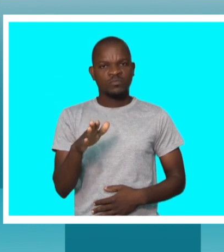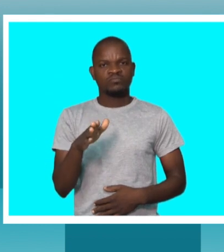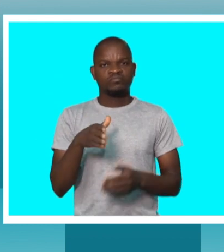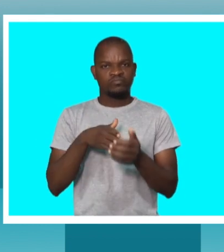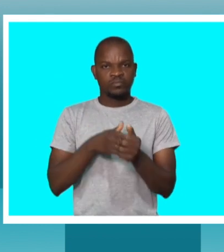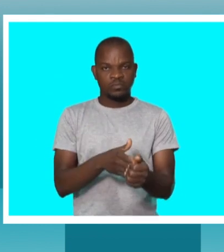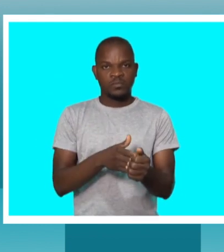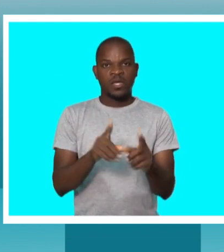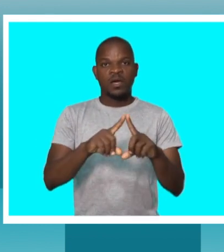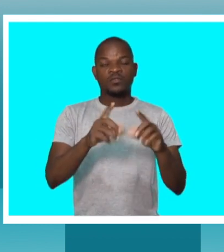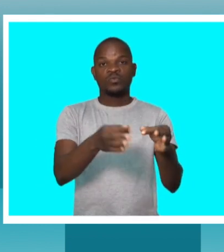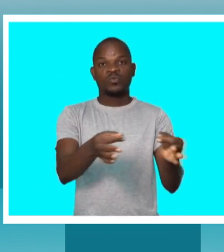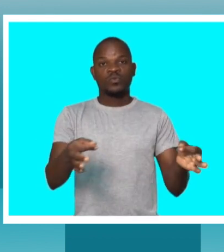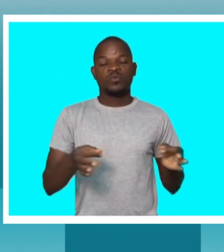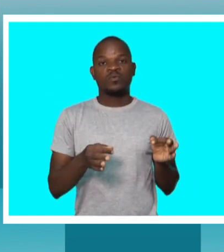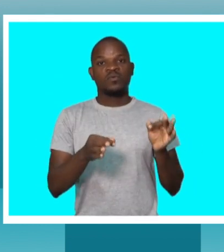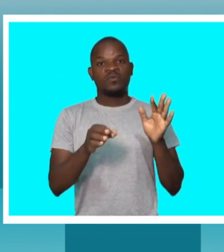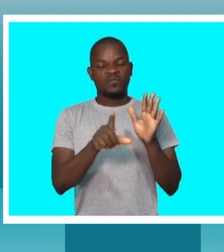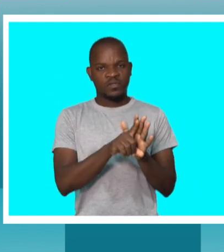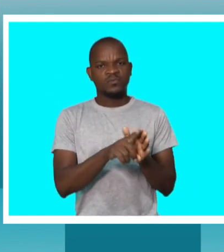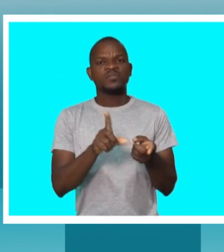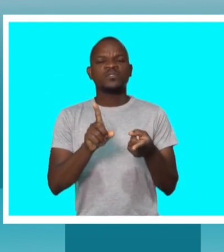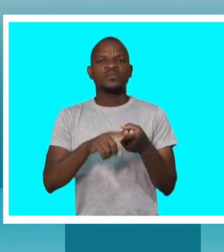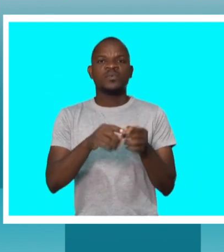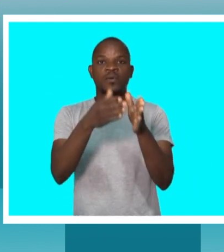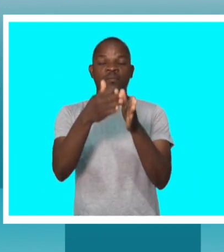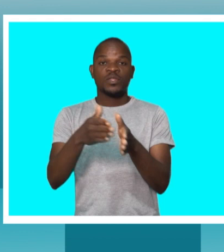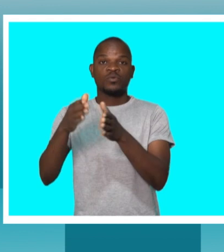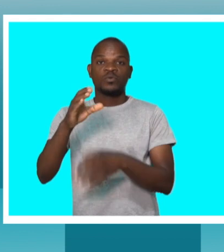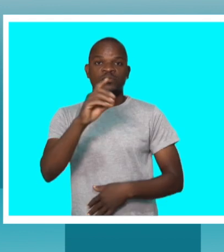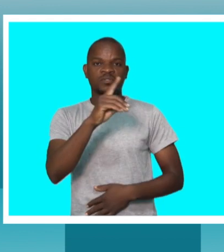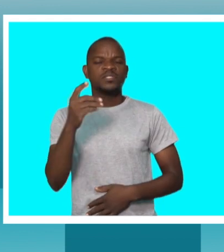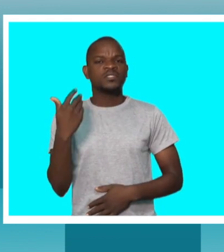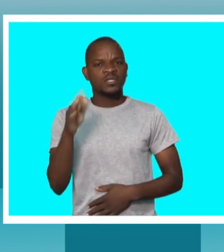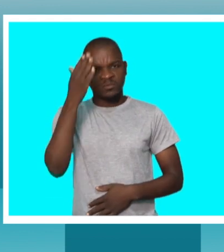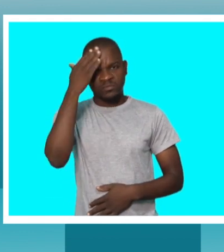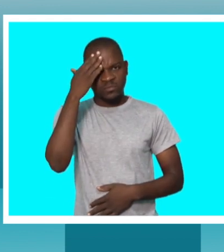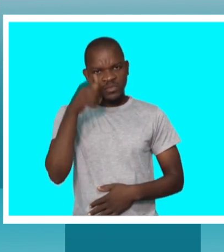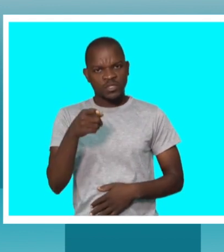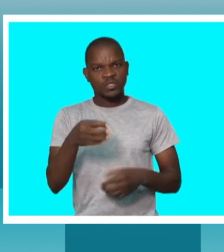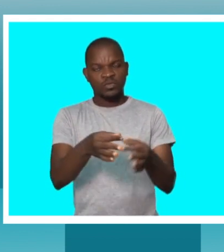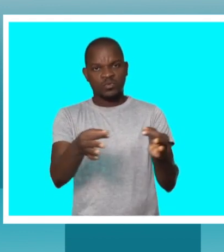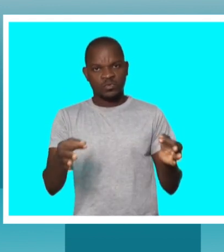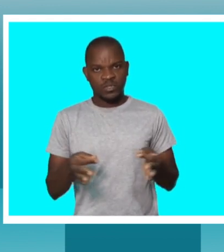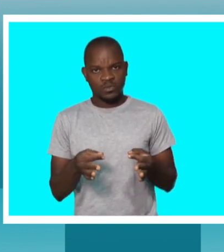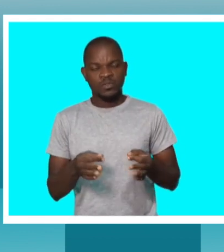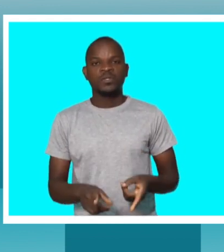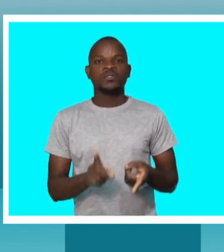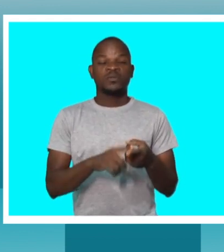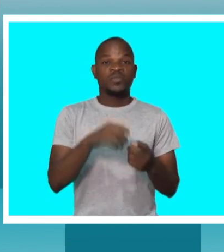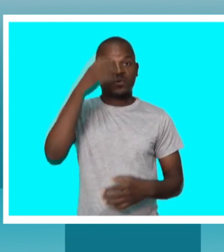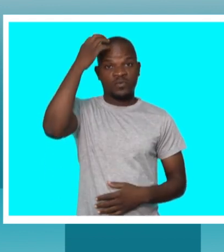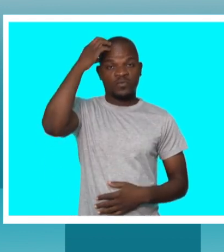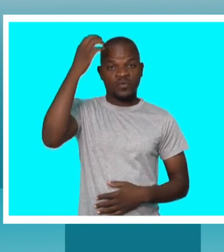domesticar esta convenção, até que ponto as pessoas com deficiência conhecem a convenção, até que ponto o próprio